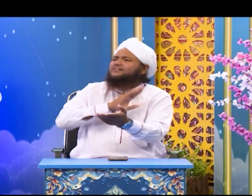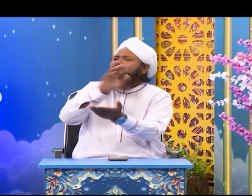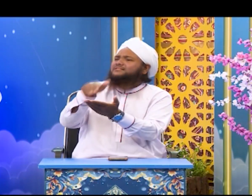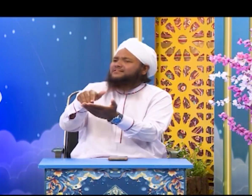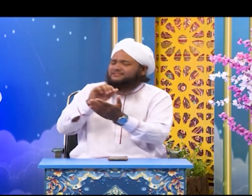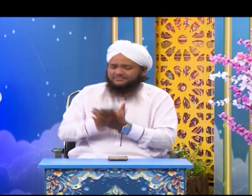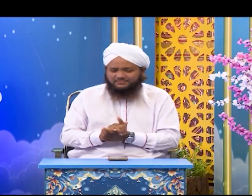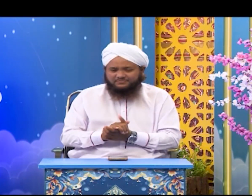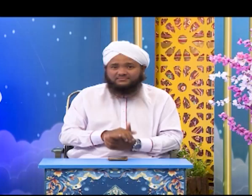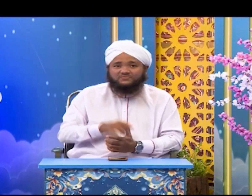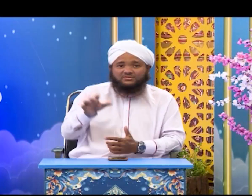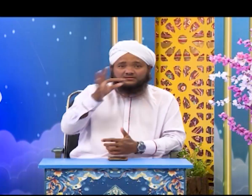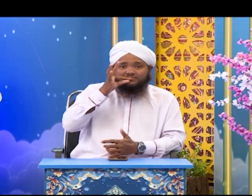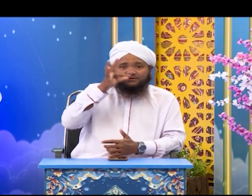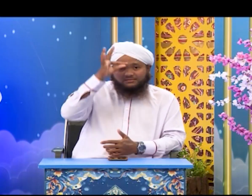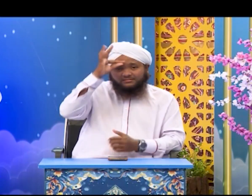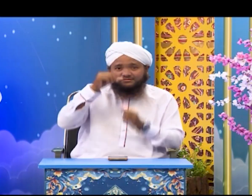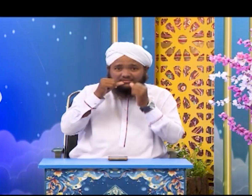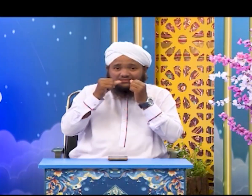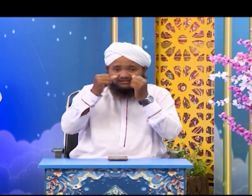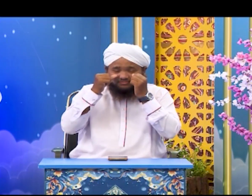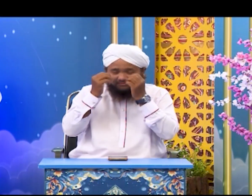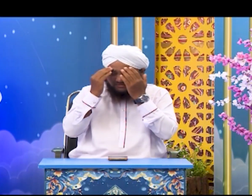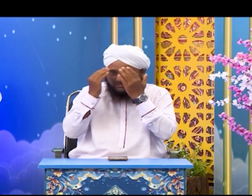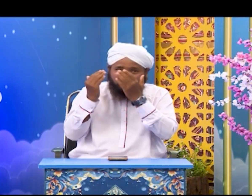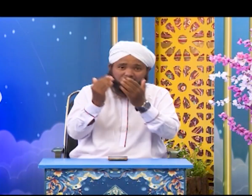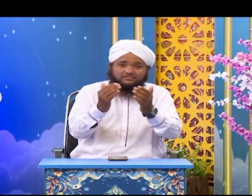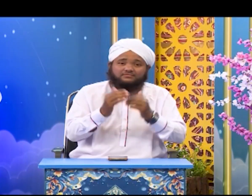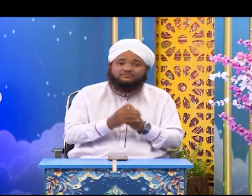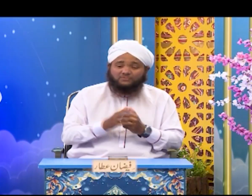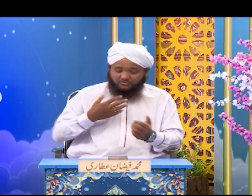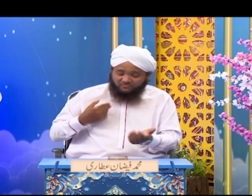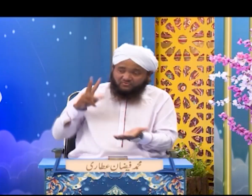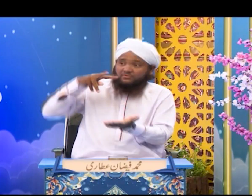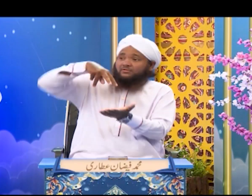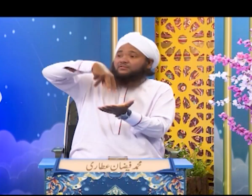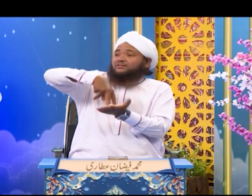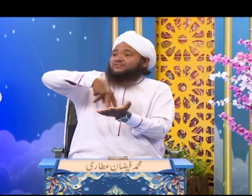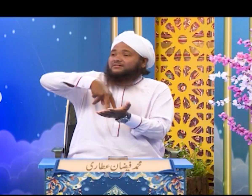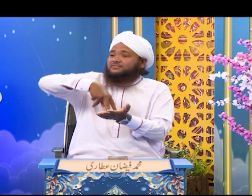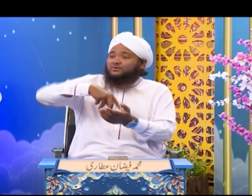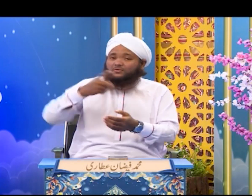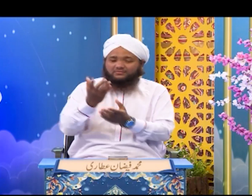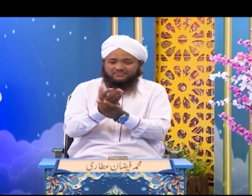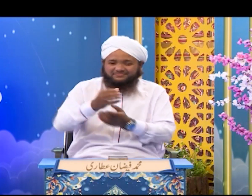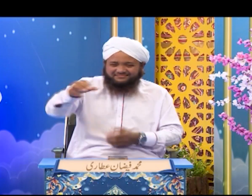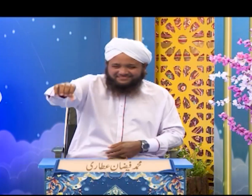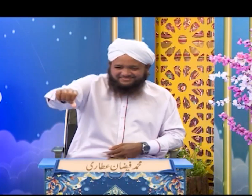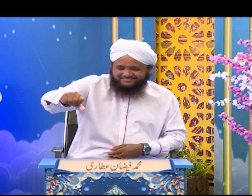آپ صلی اللہ تعالیٰ علیہ وآلہ وصحبہ وسلم کھڑے ہو جاتے اور ان کا ہاتھ پکڑ کر اسے بوسہ